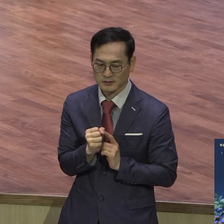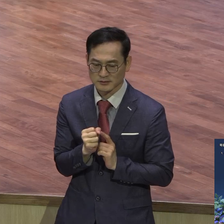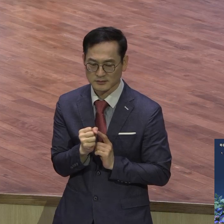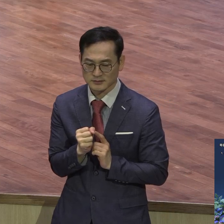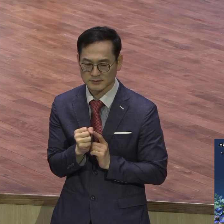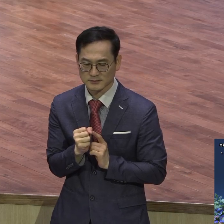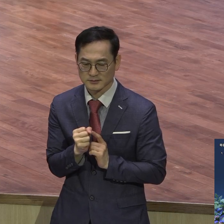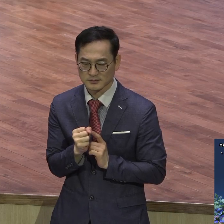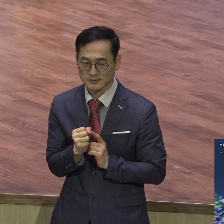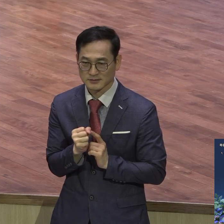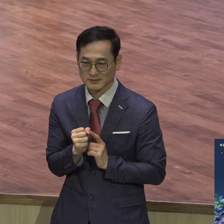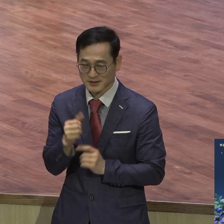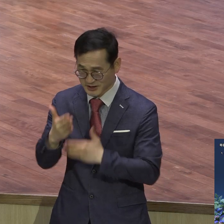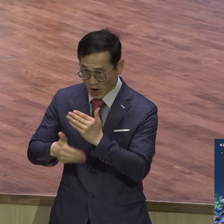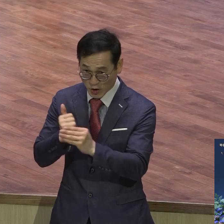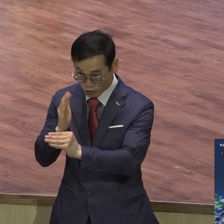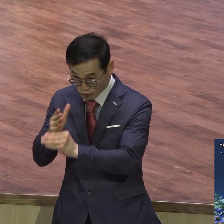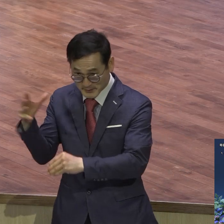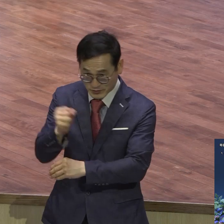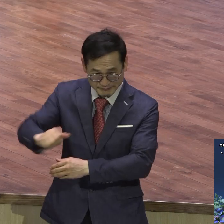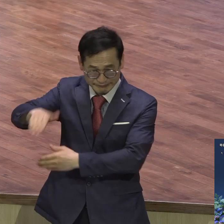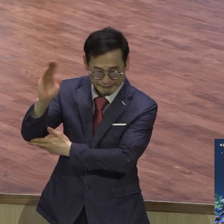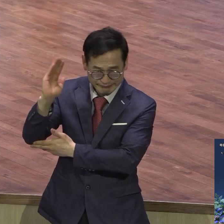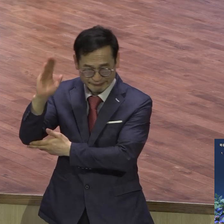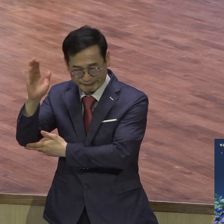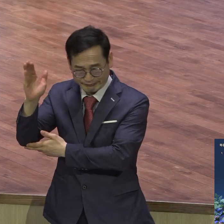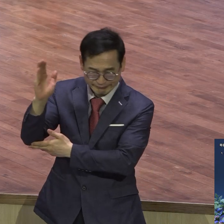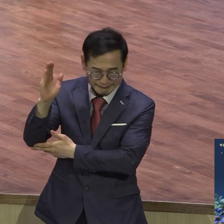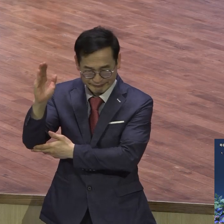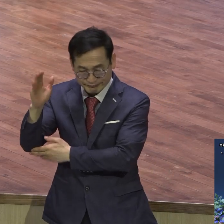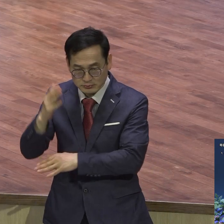세림식이 질투하고 교권 이용해가지고 다 잘나고요